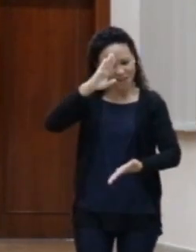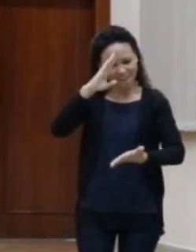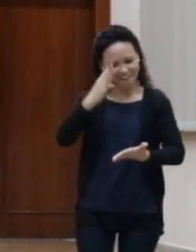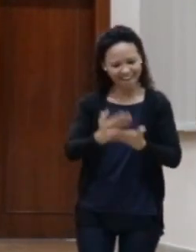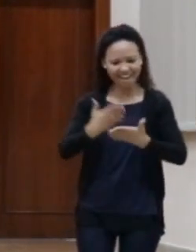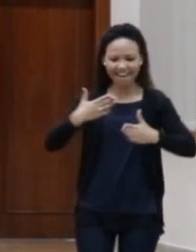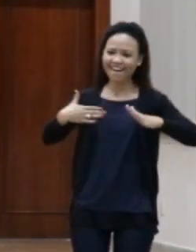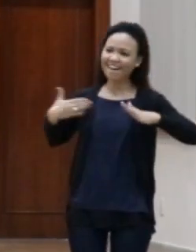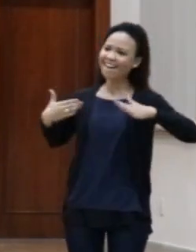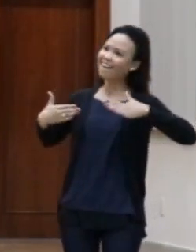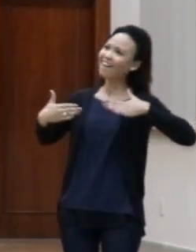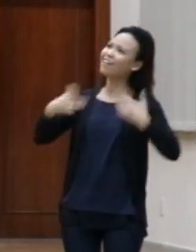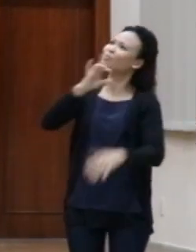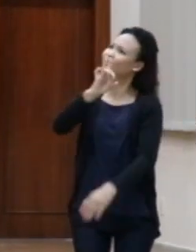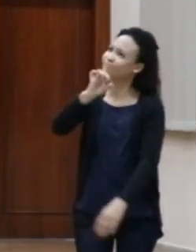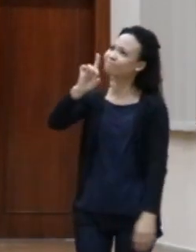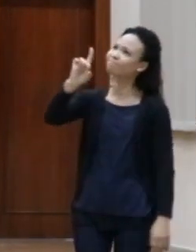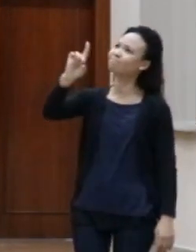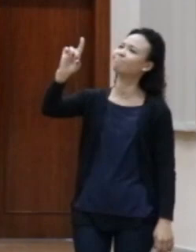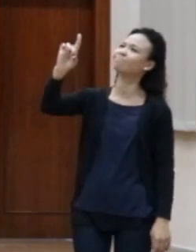alegrarei em ti.